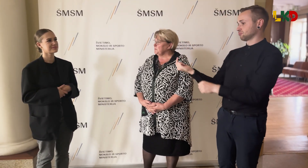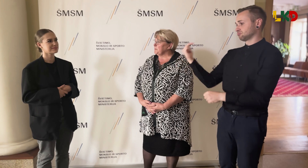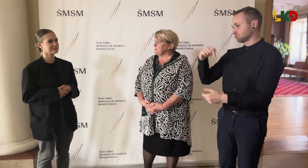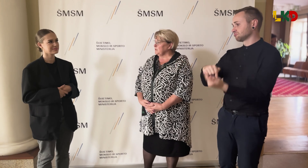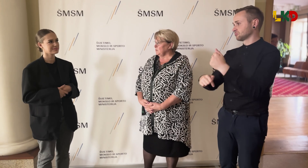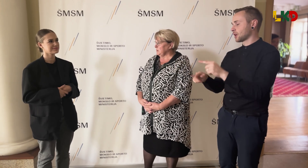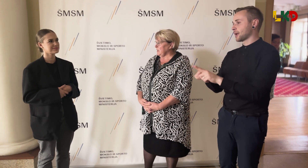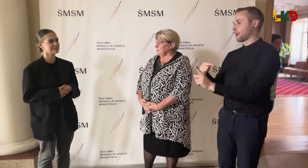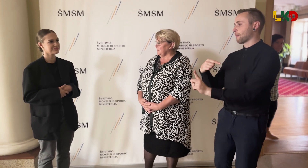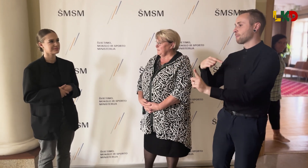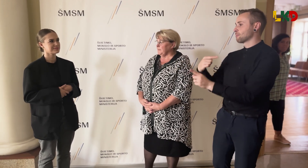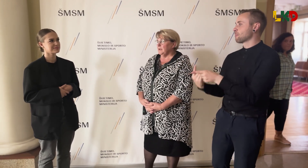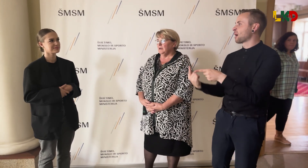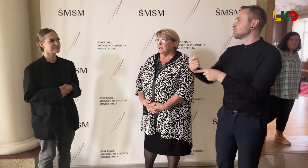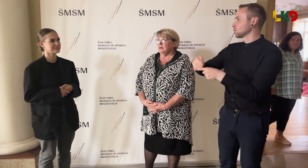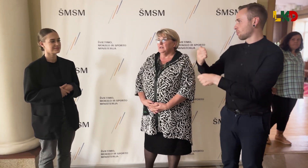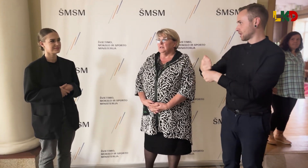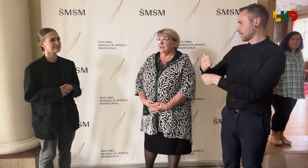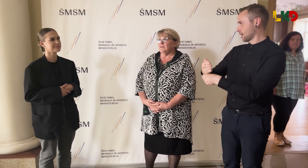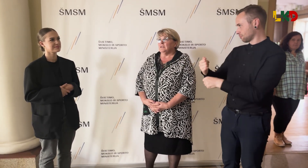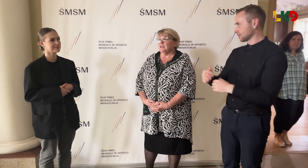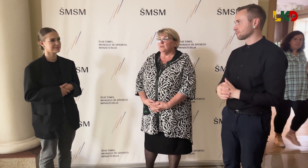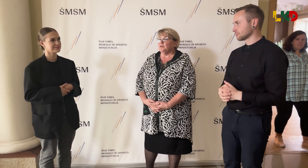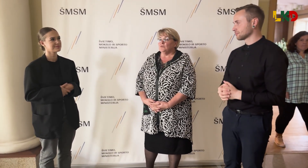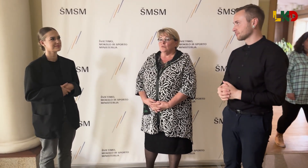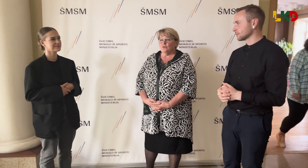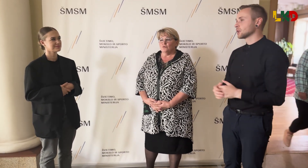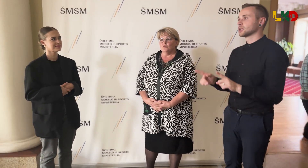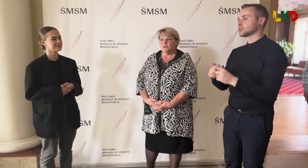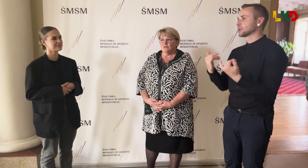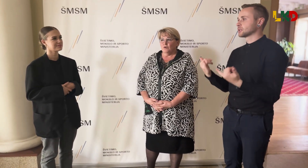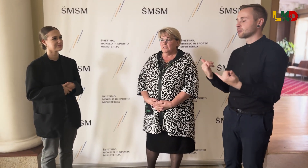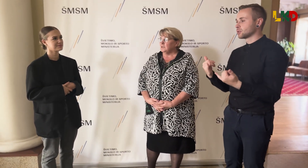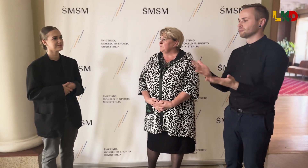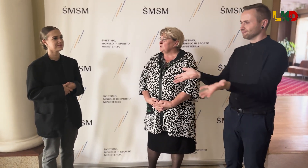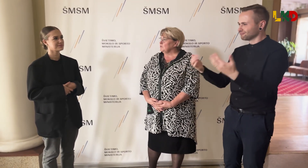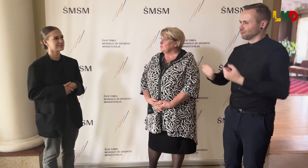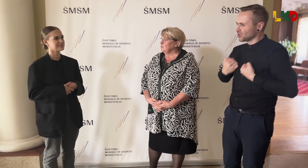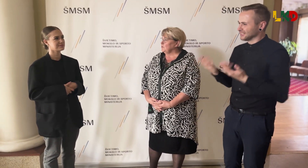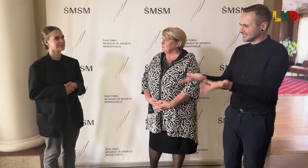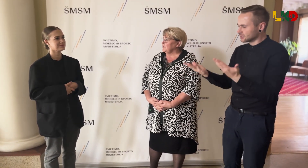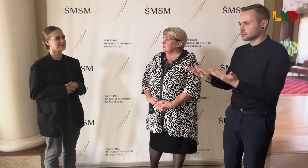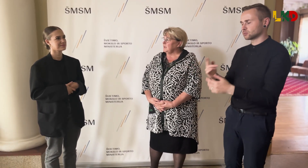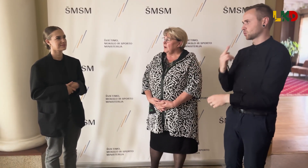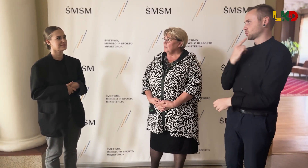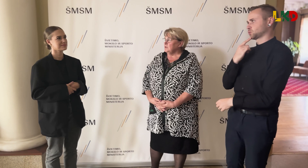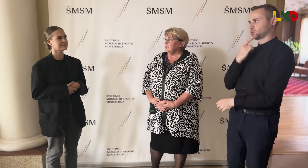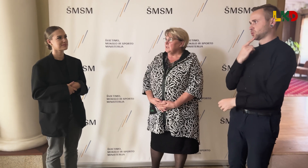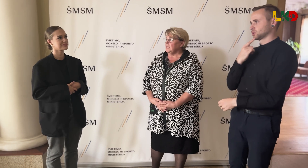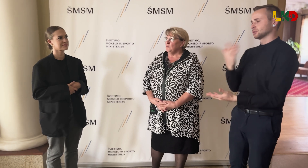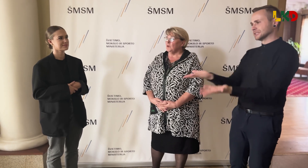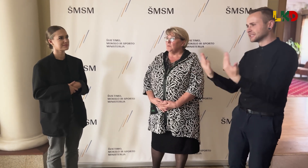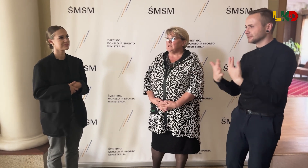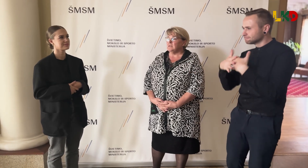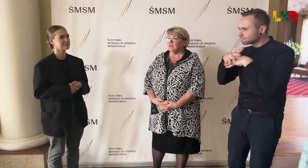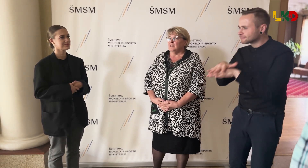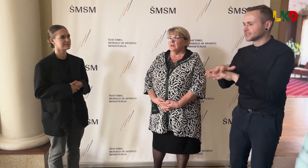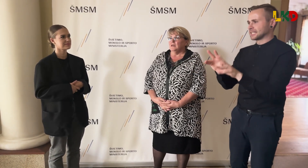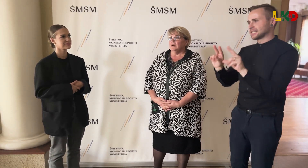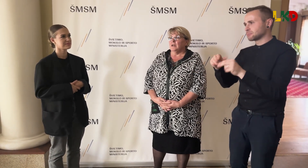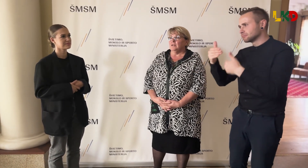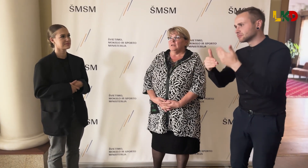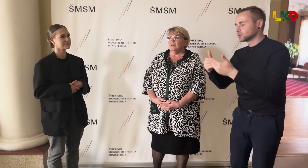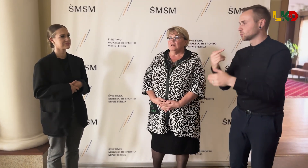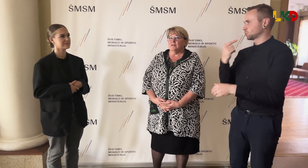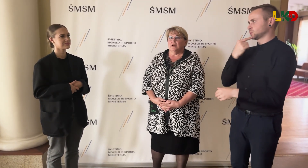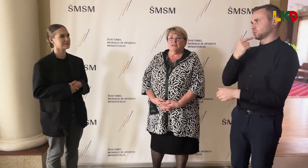ateina tokio papildomą darbą. Tai va, tai labai sunku juos užmotivuoti, labai sunku įtraukti į tą mokymąsi,